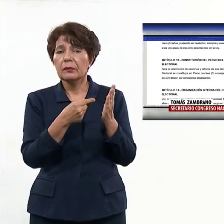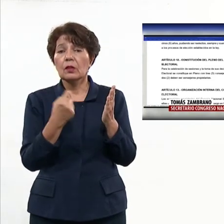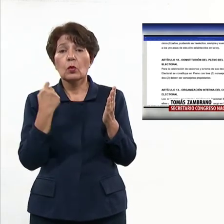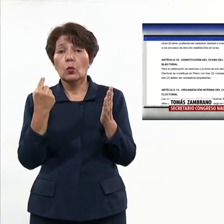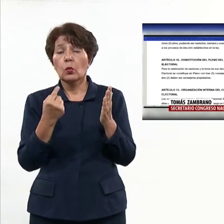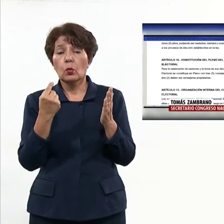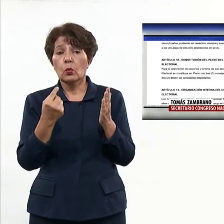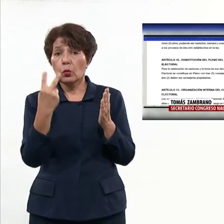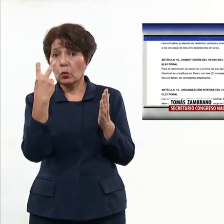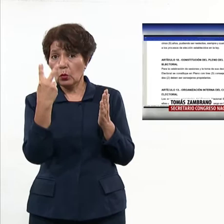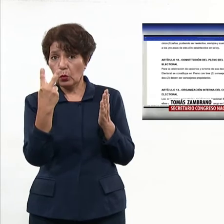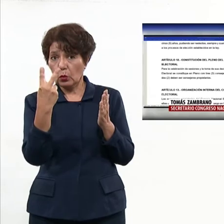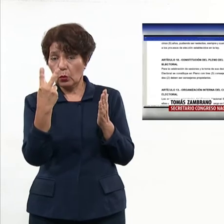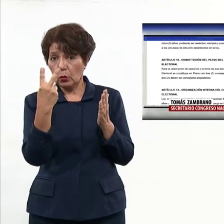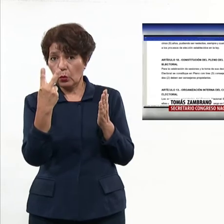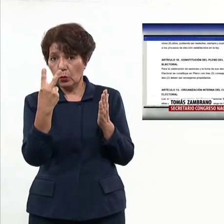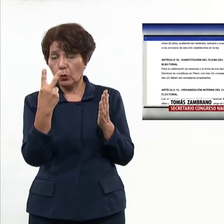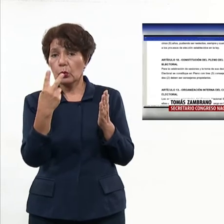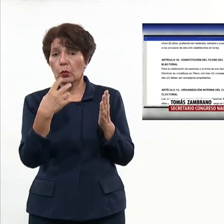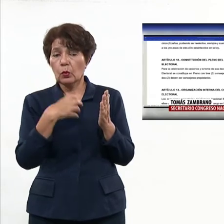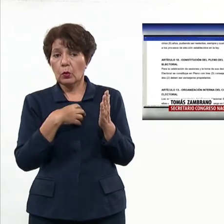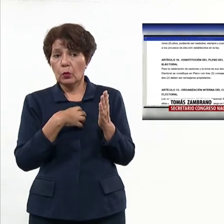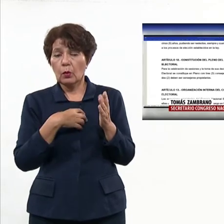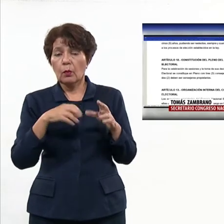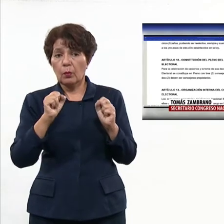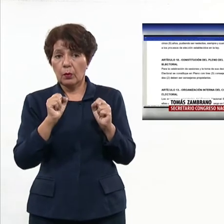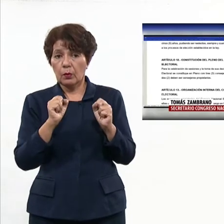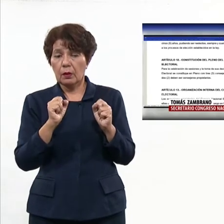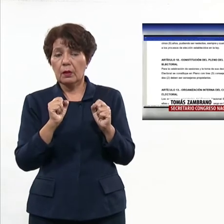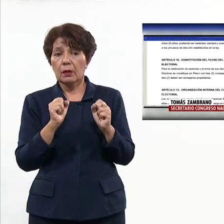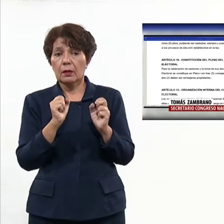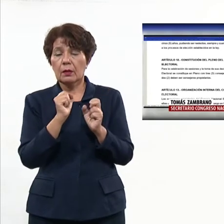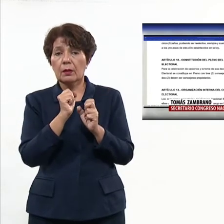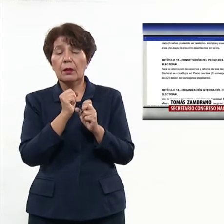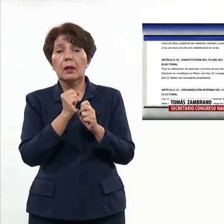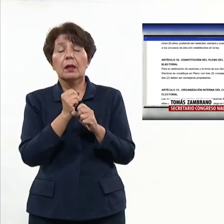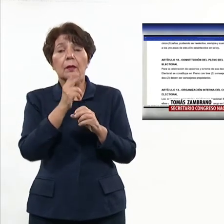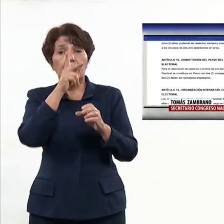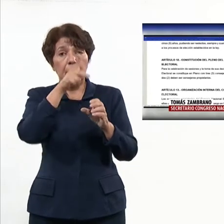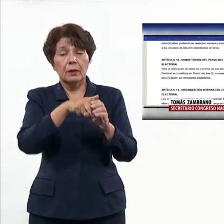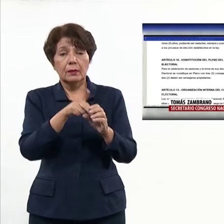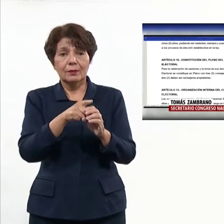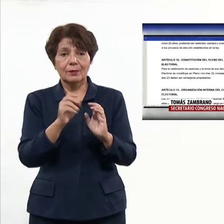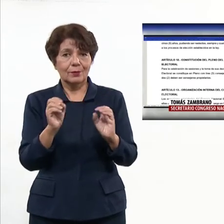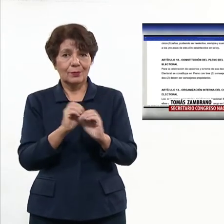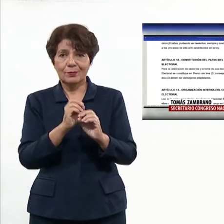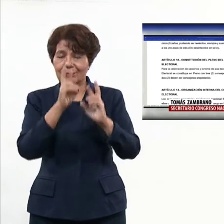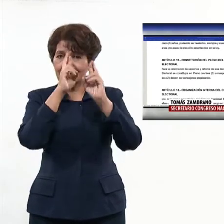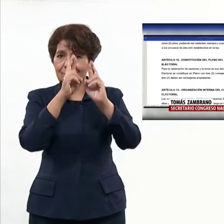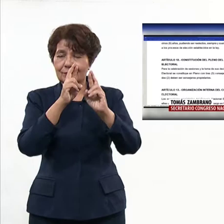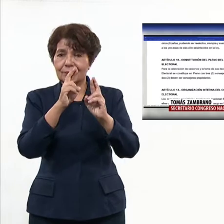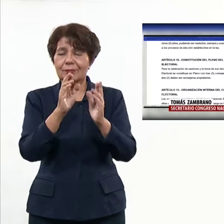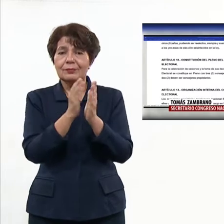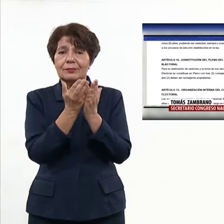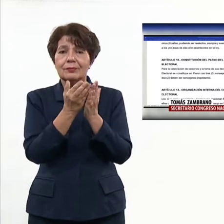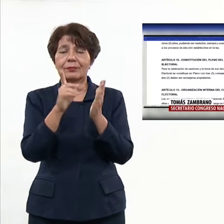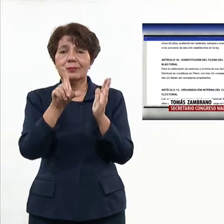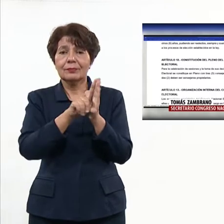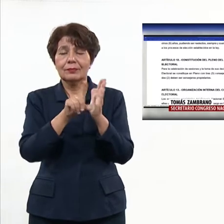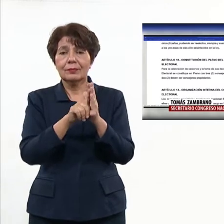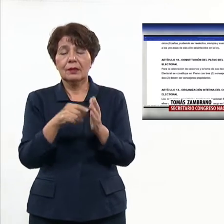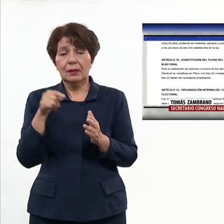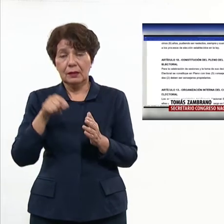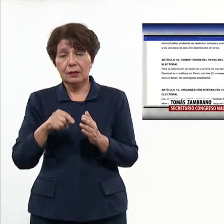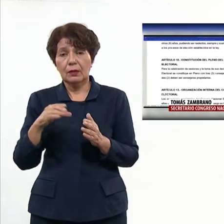con dos propietarios pudieran realizar un pleno y eso en conste contra la misma constitución porque este congreso elige dos